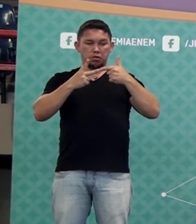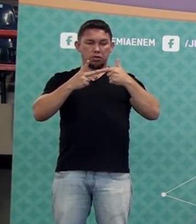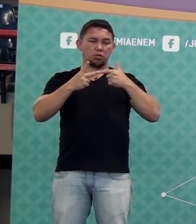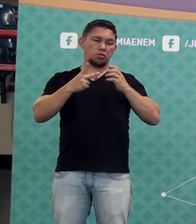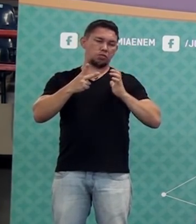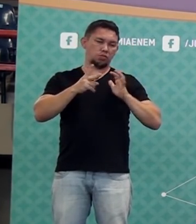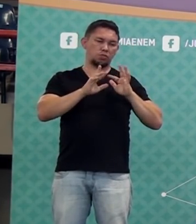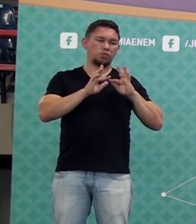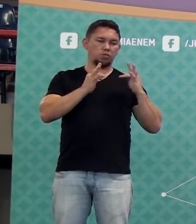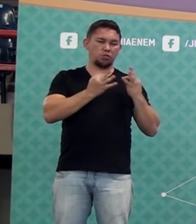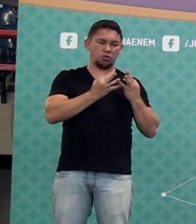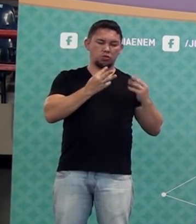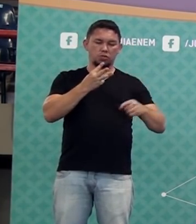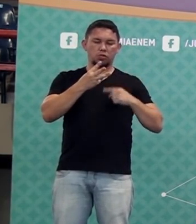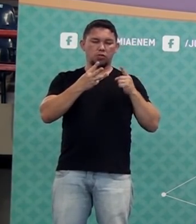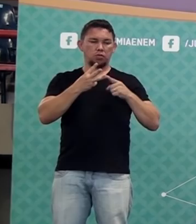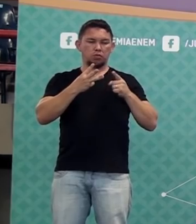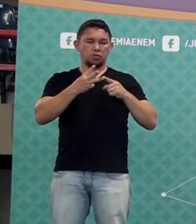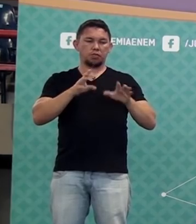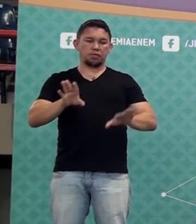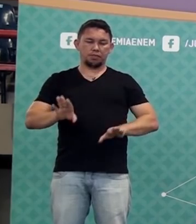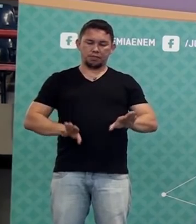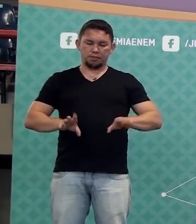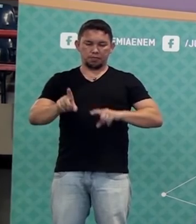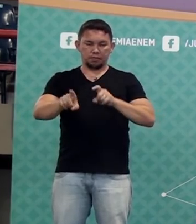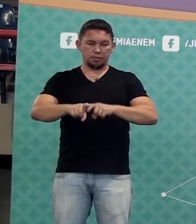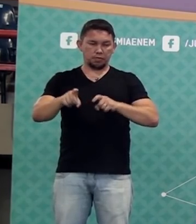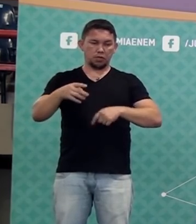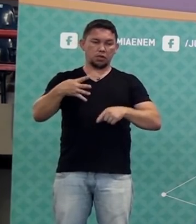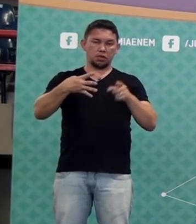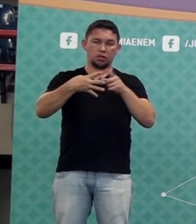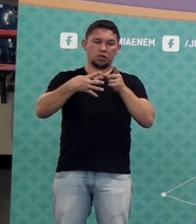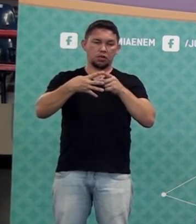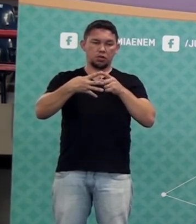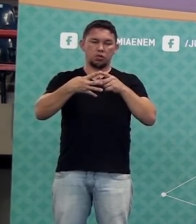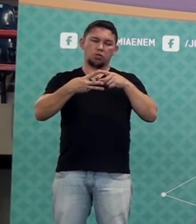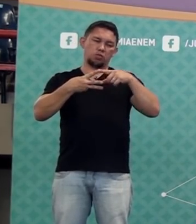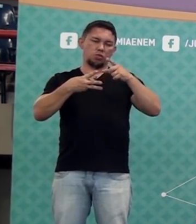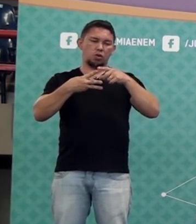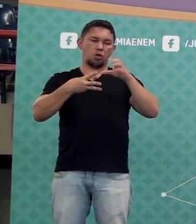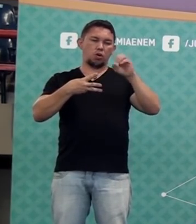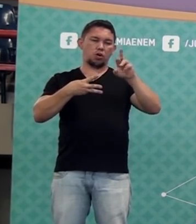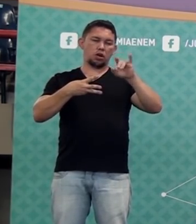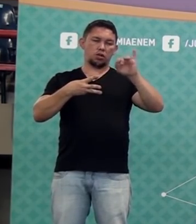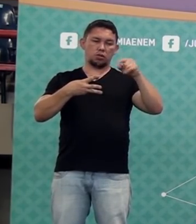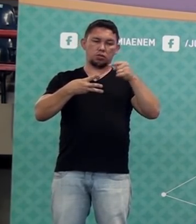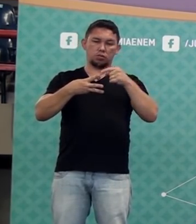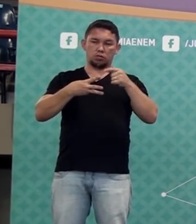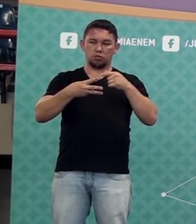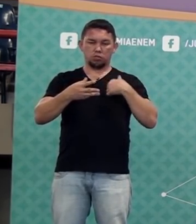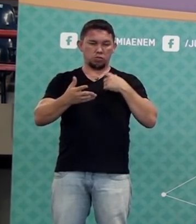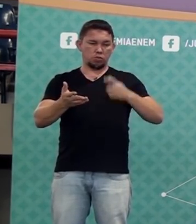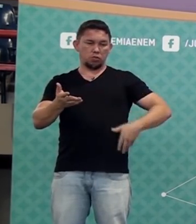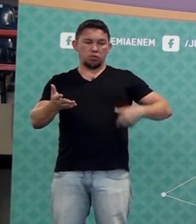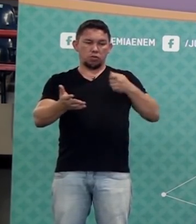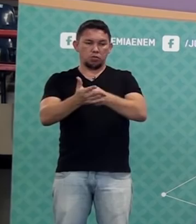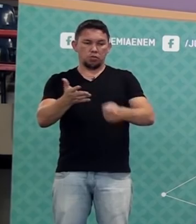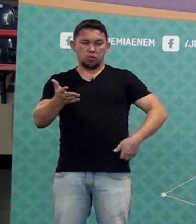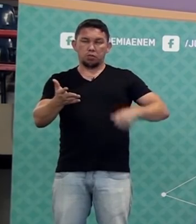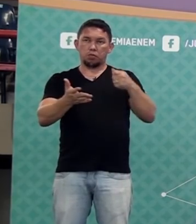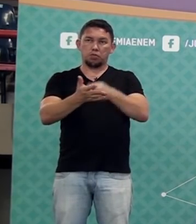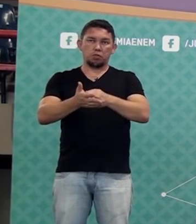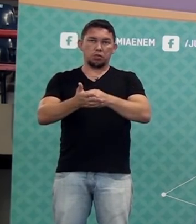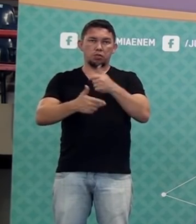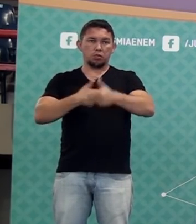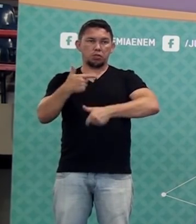os camponeses. Os oratores, o primeiro estado, pertenciam à ordem clerical, recusavam-se a qualquer pagamento pelos seus